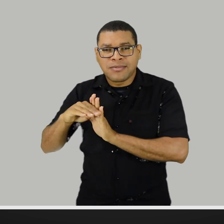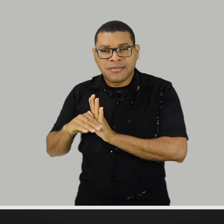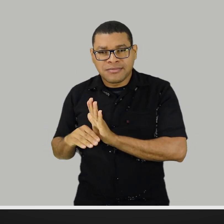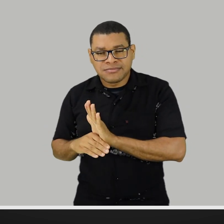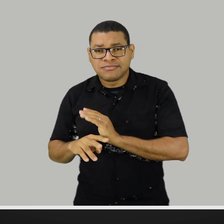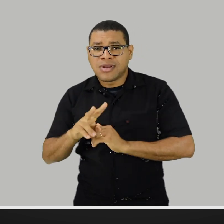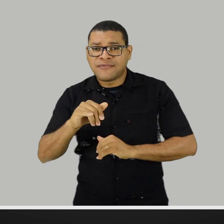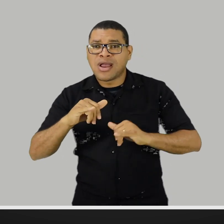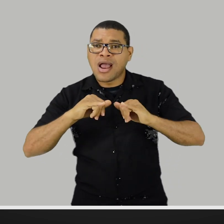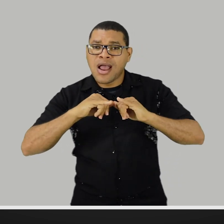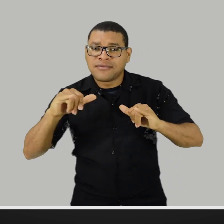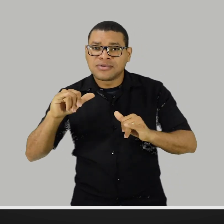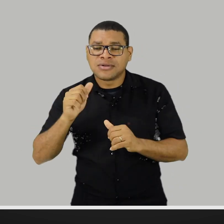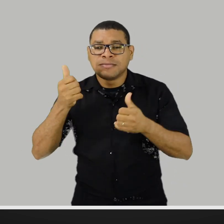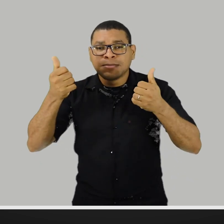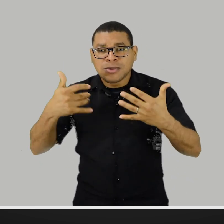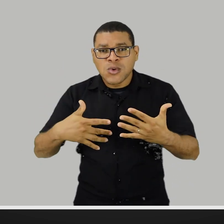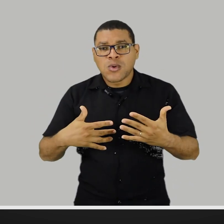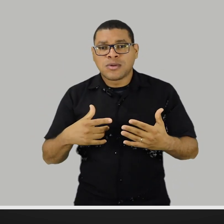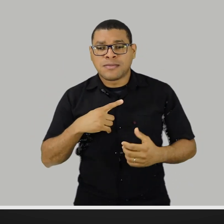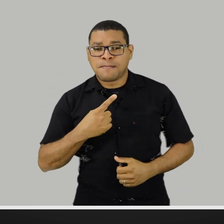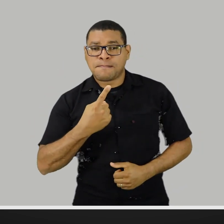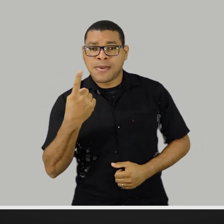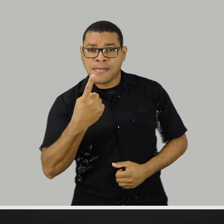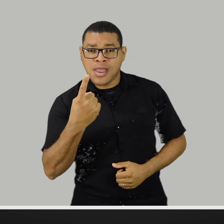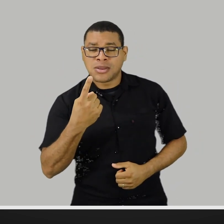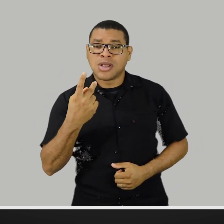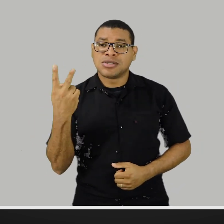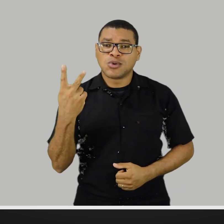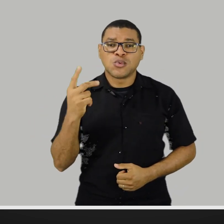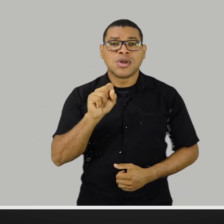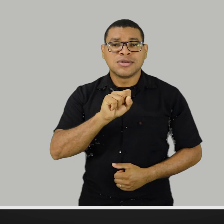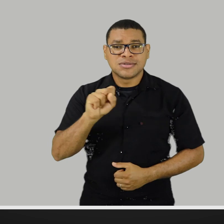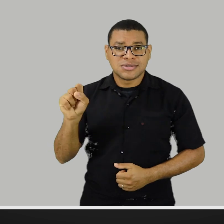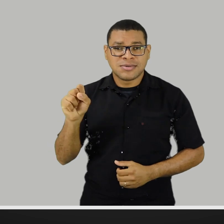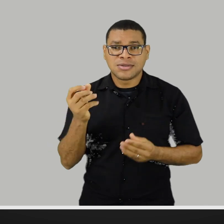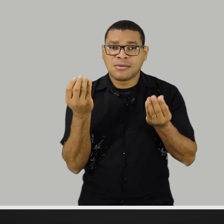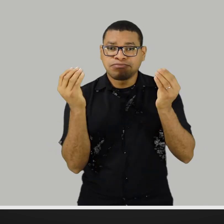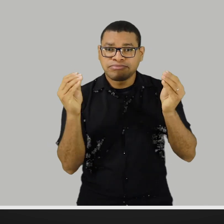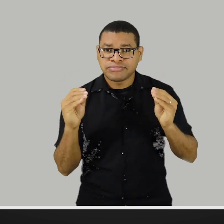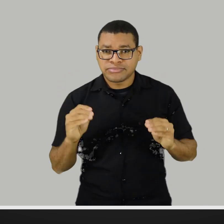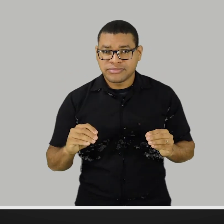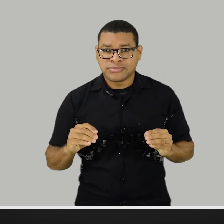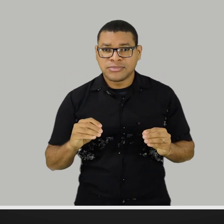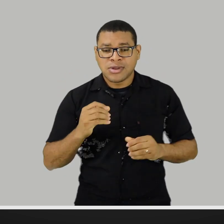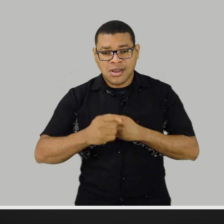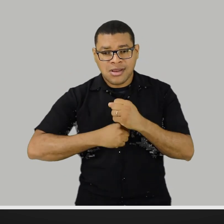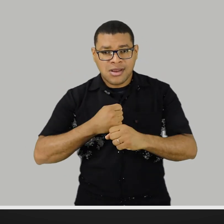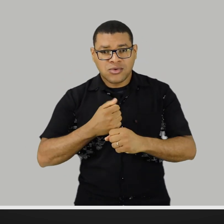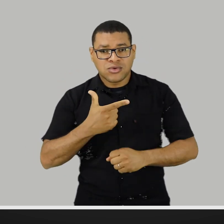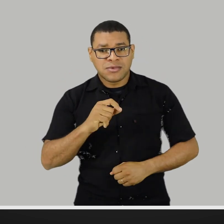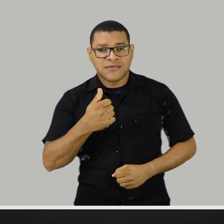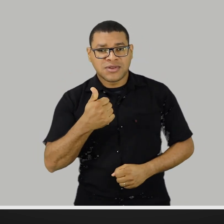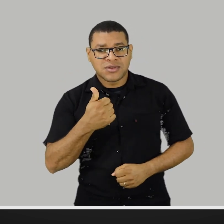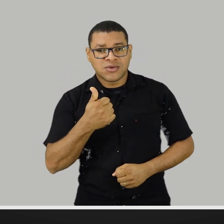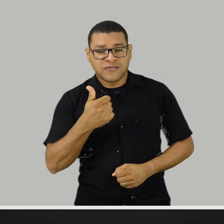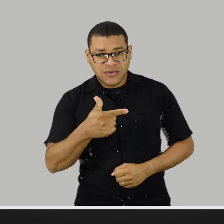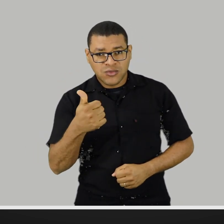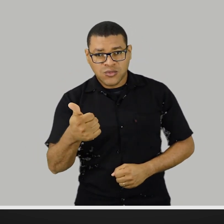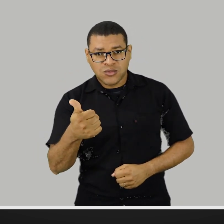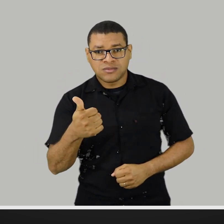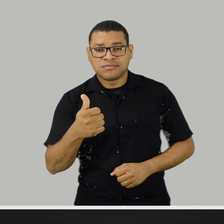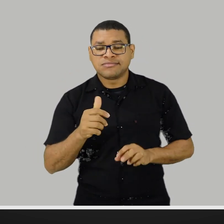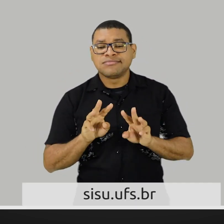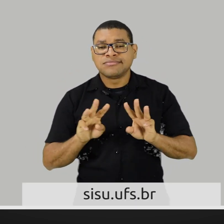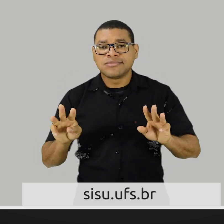proceder a divulgação da lista com a composição das turmas de primeiro e segundo semestres do ano letivo de 2021